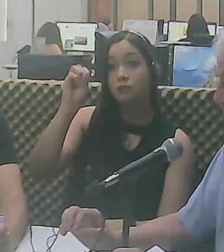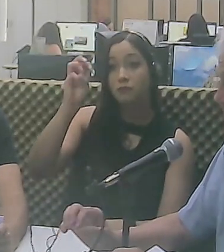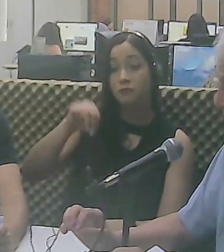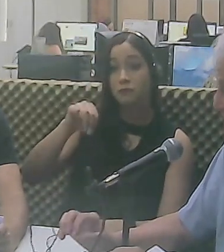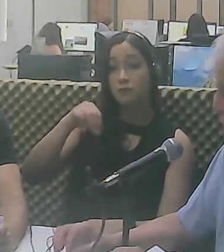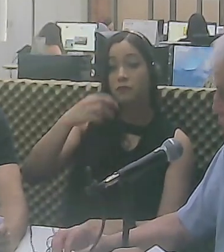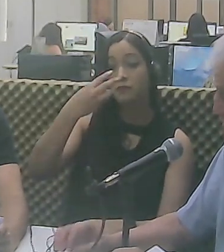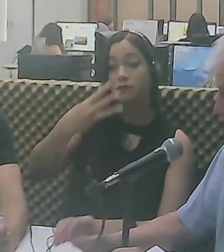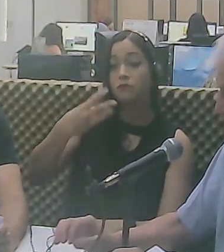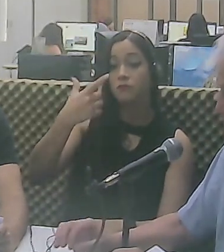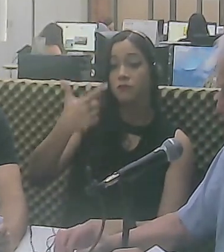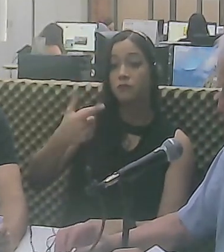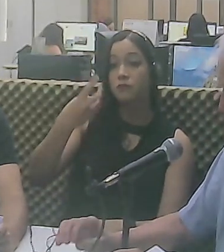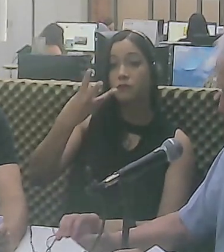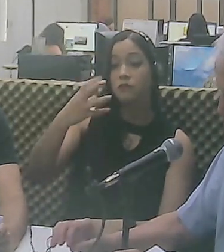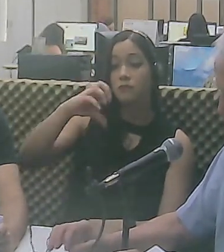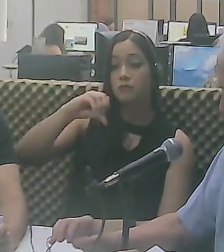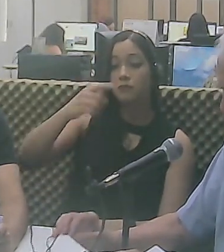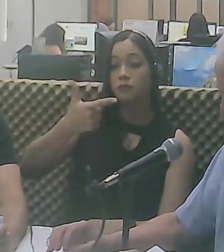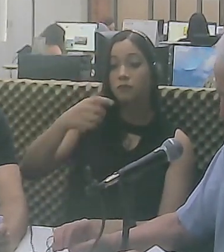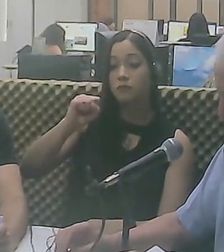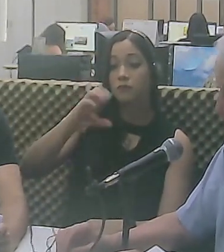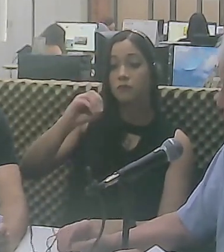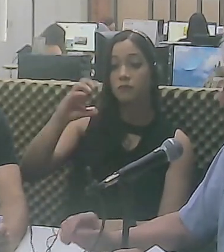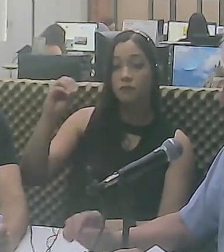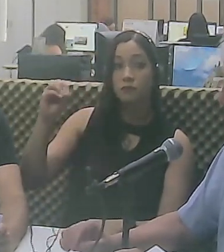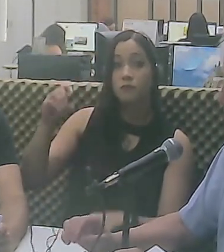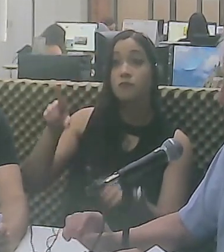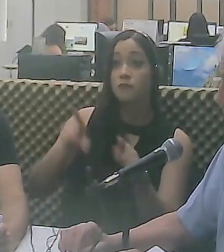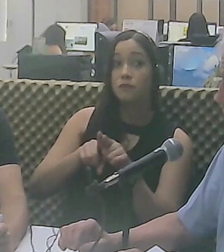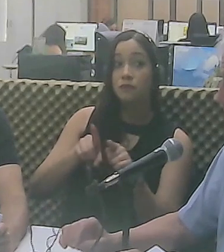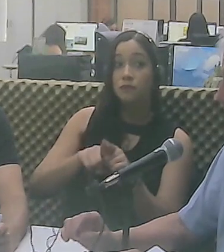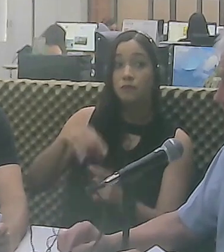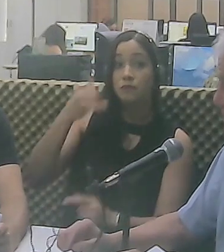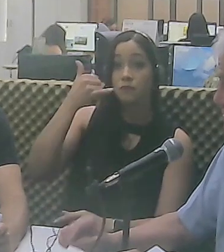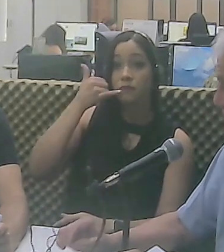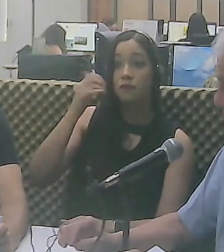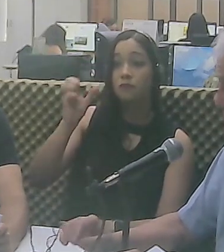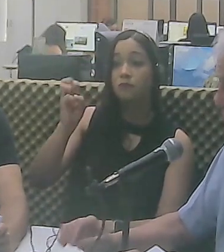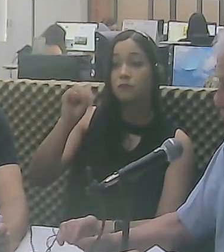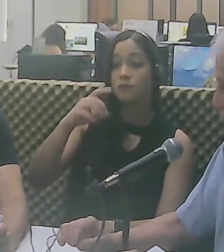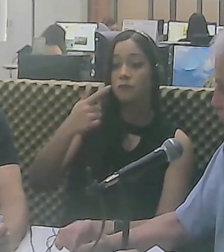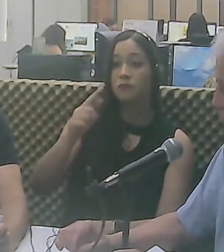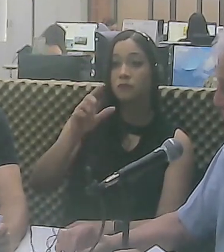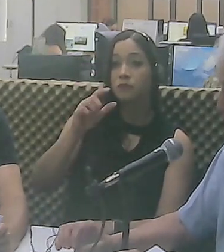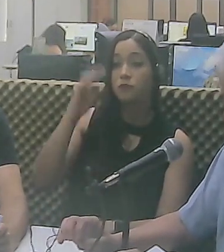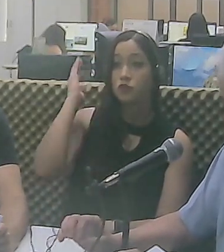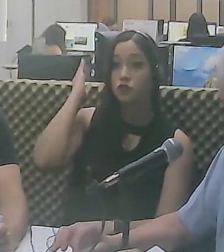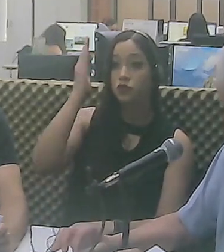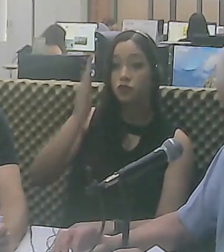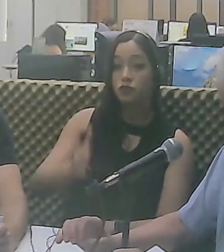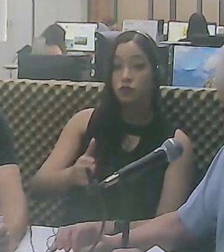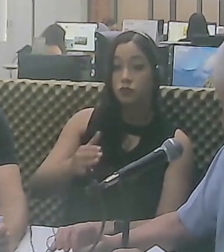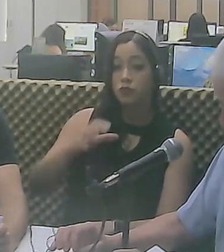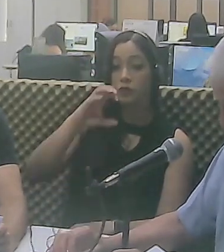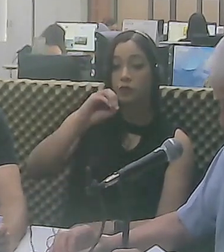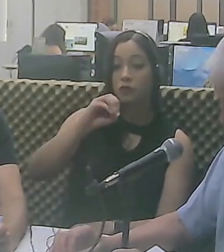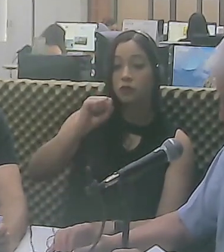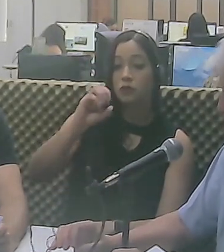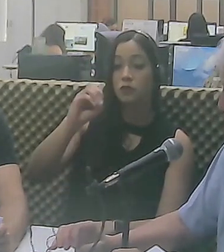SIM 3239-2800 também no telefone que aí a gente tem 24 horas é o telefone